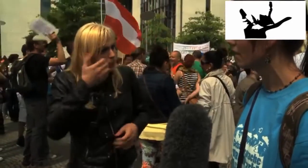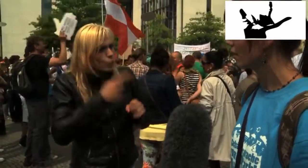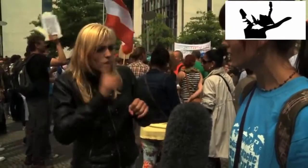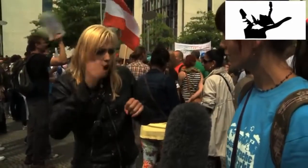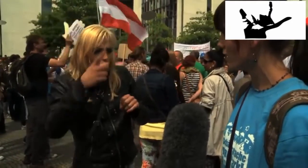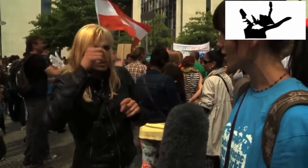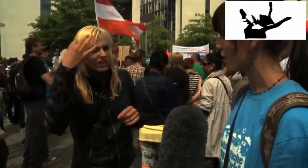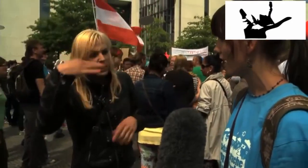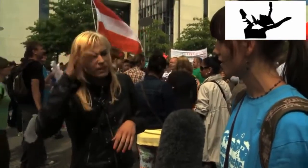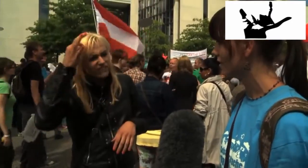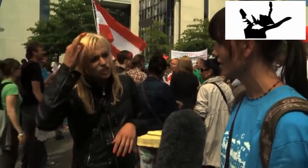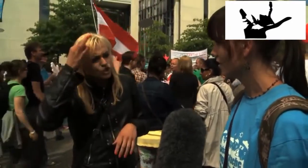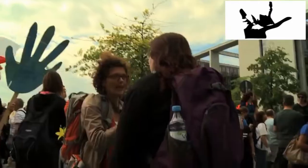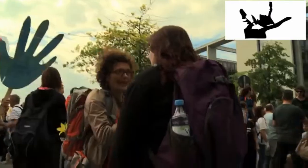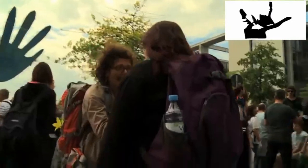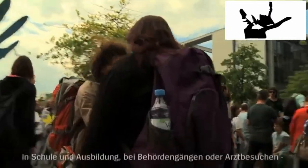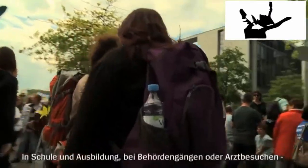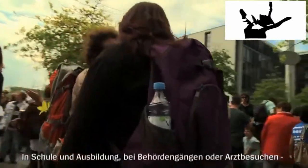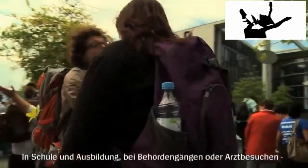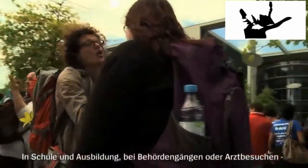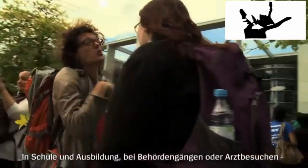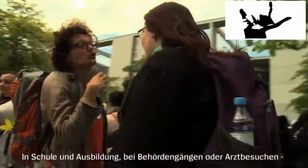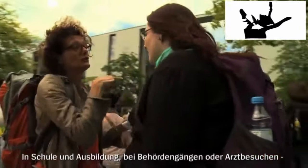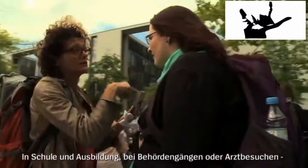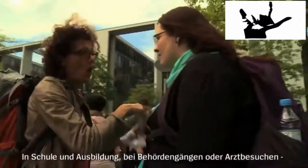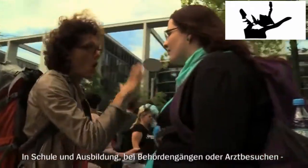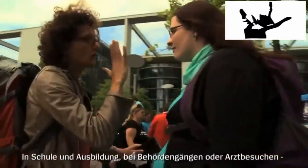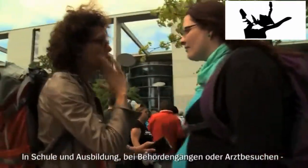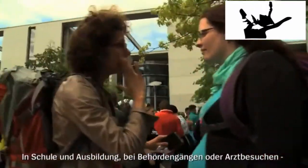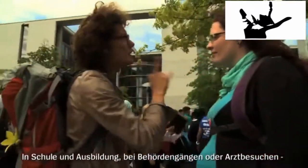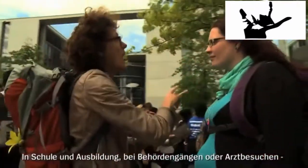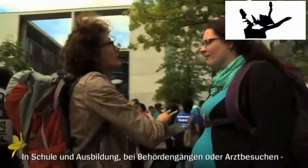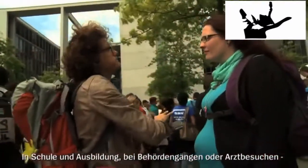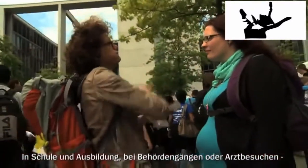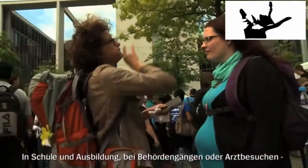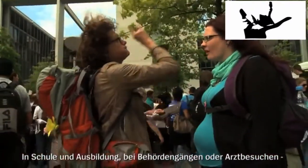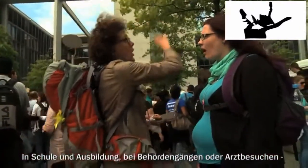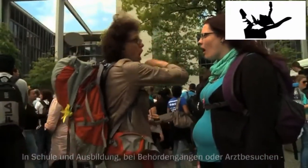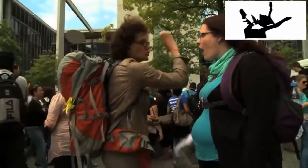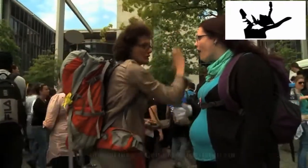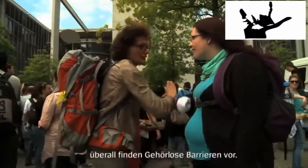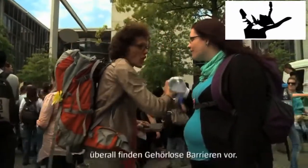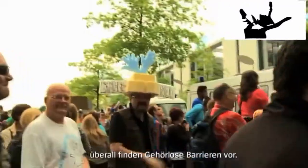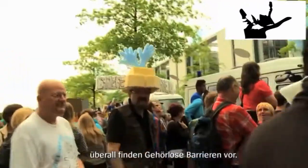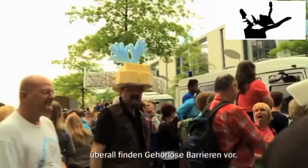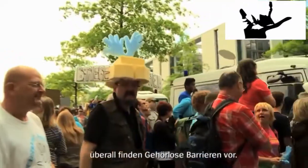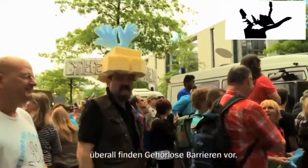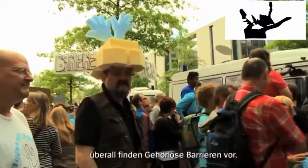die visuelle Sprache. In Schule und Ausbildung, bei Behördengängen oder bei Arztbesuchen, überall finden Gehörlose